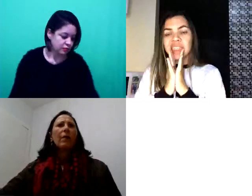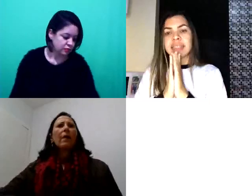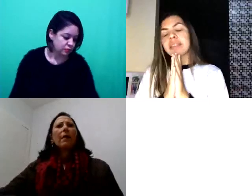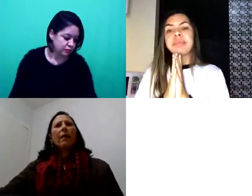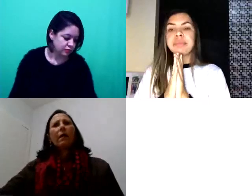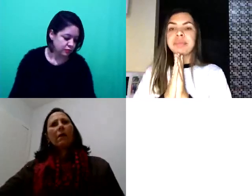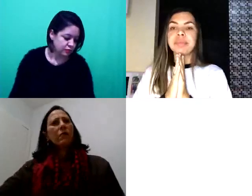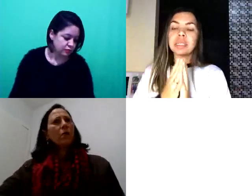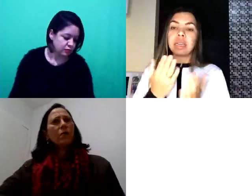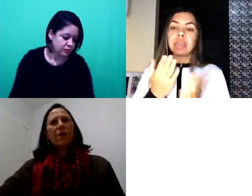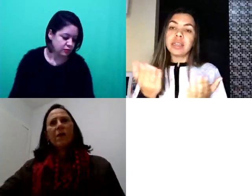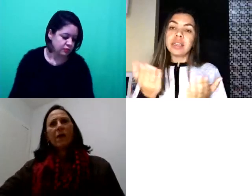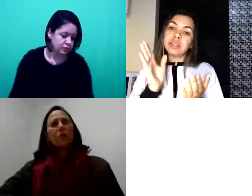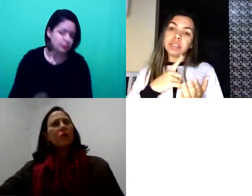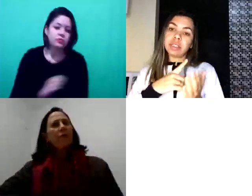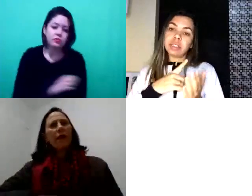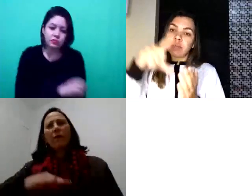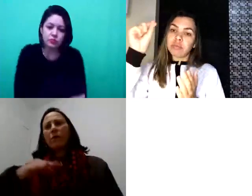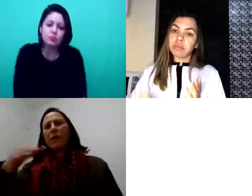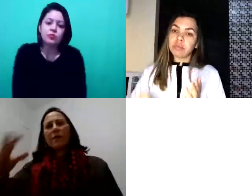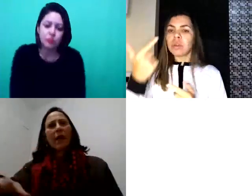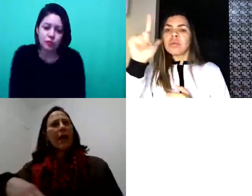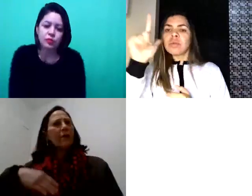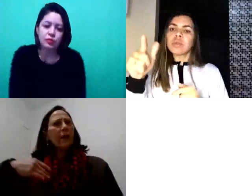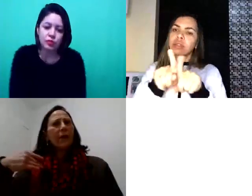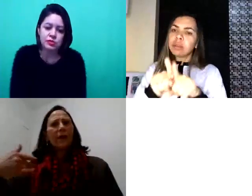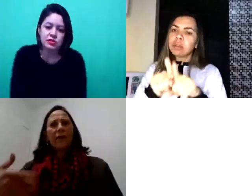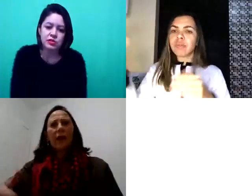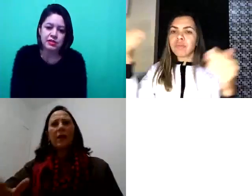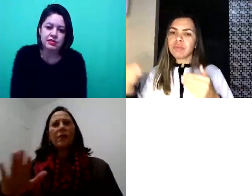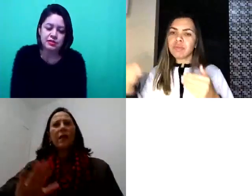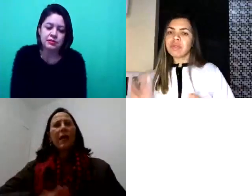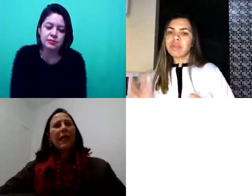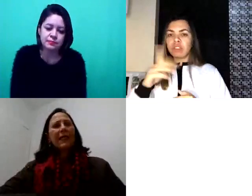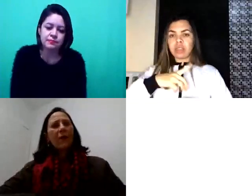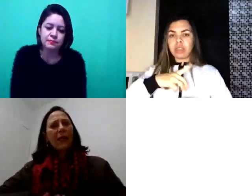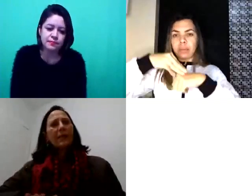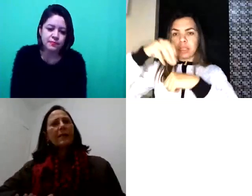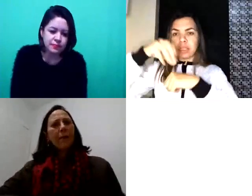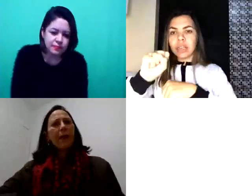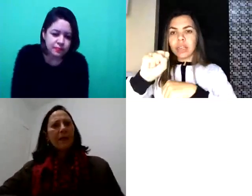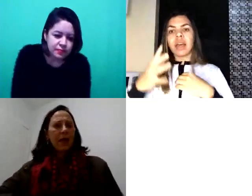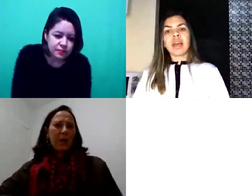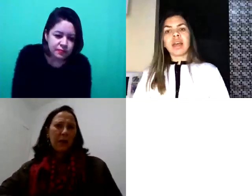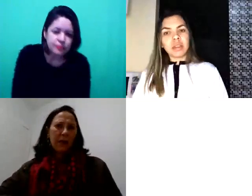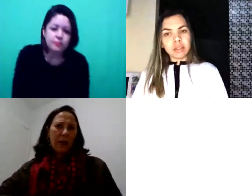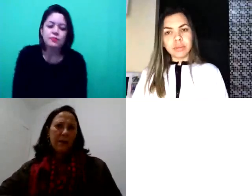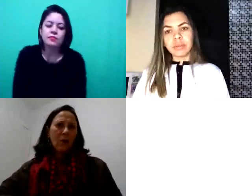selecionado, e os outros que virão já vêm com mestrado aí pela frente, né? Então, eles também sabem orientar,